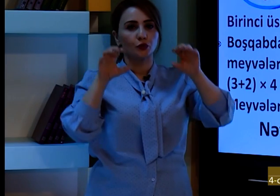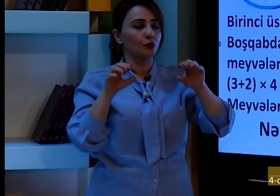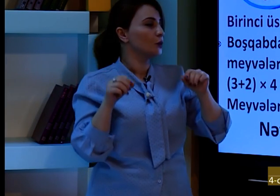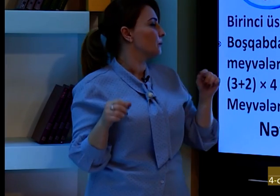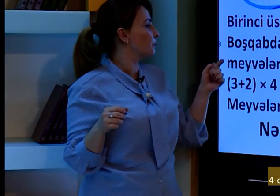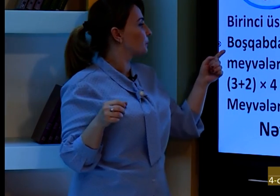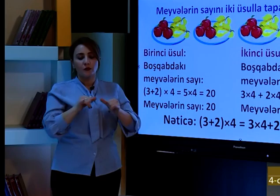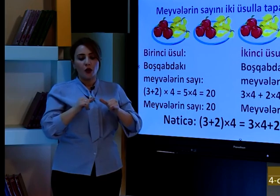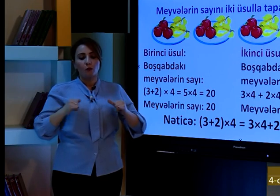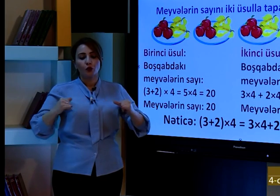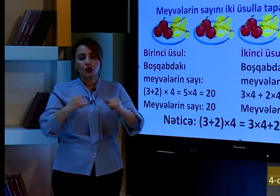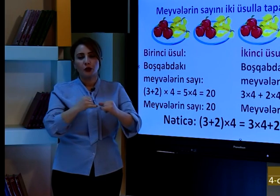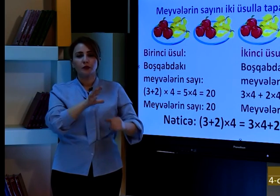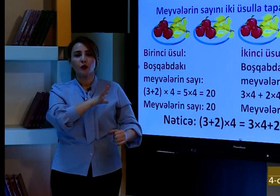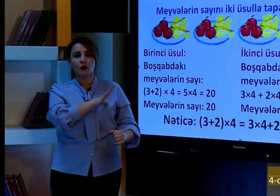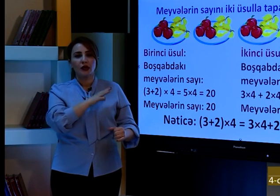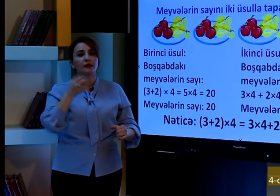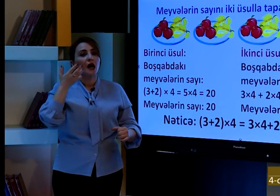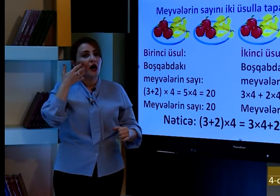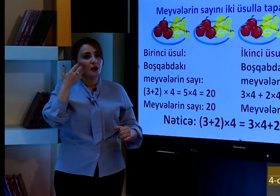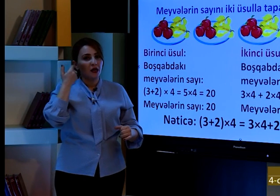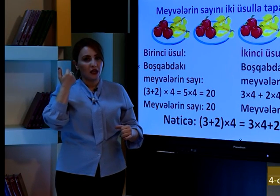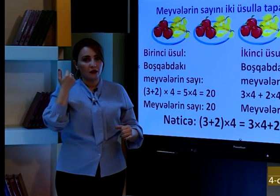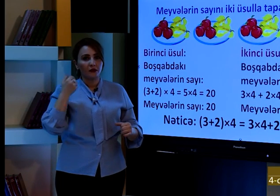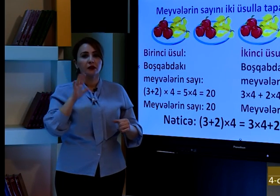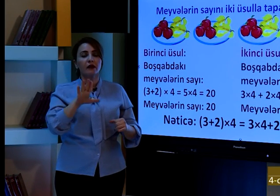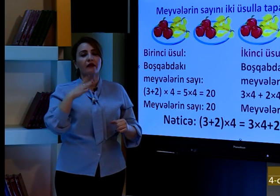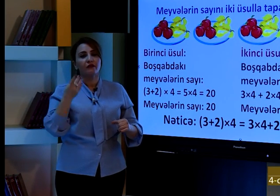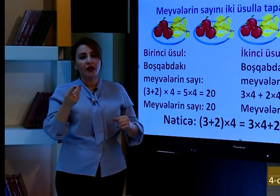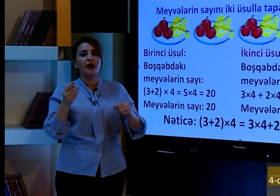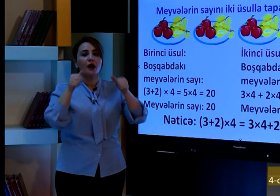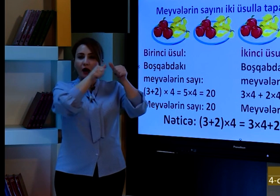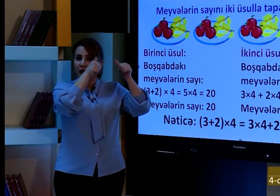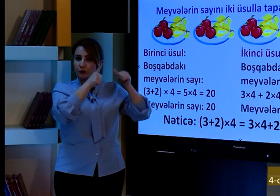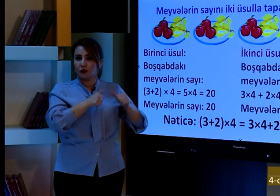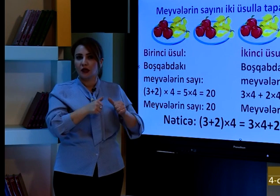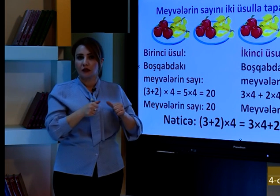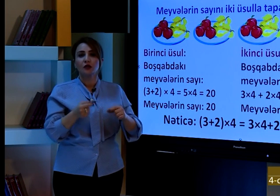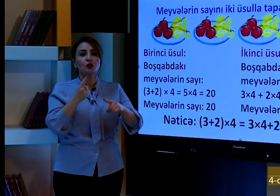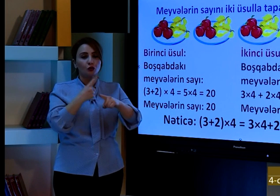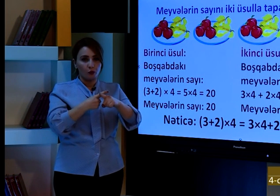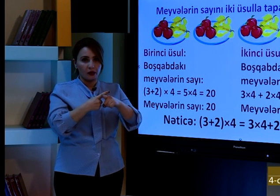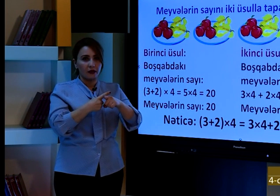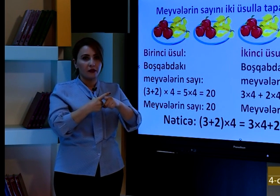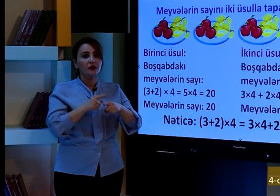üsul, boş qabda olan almaları və armudları toplayırıq